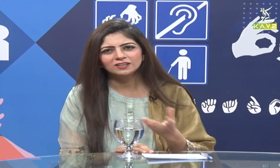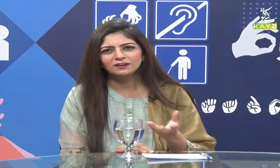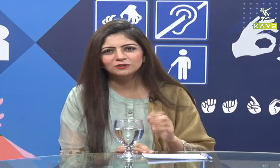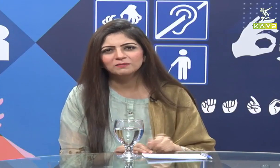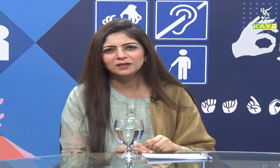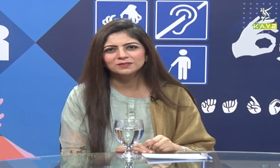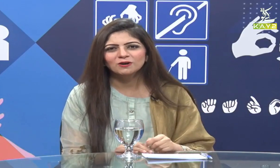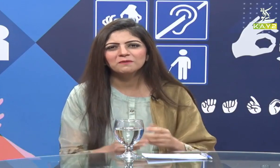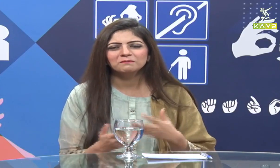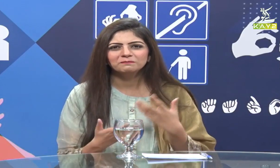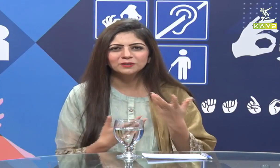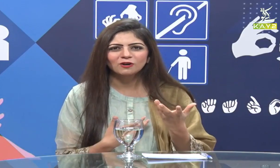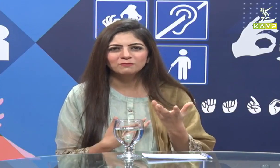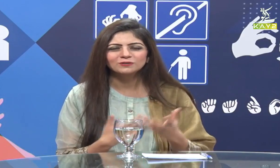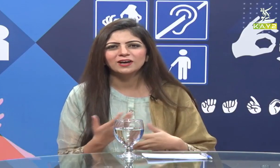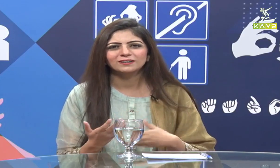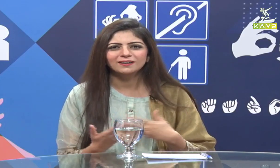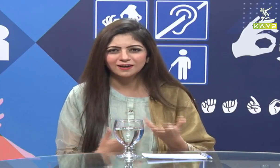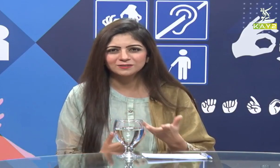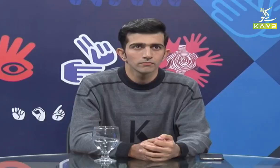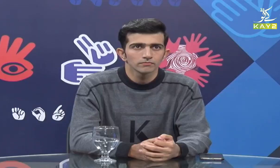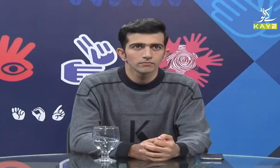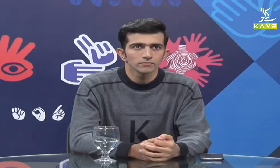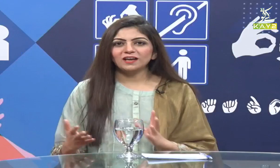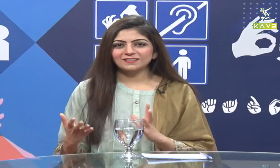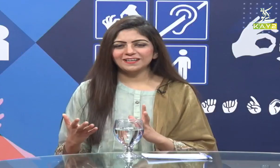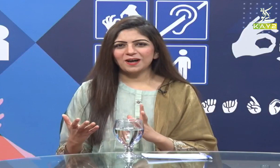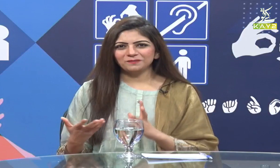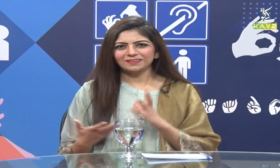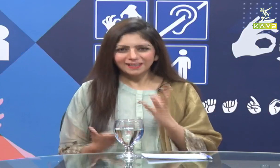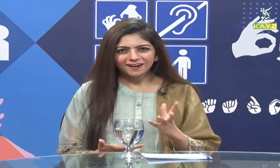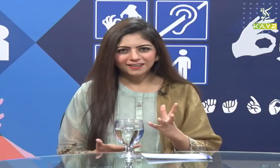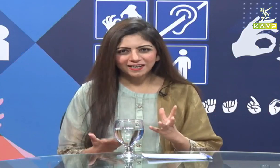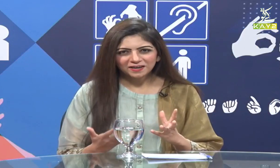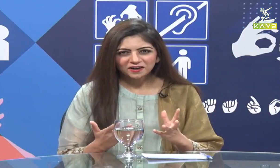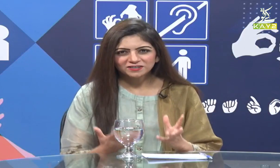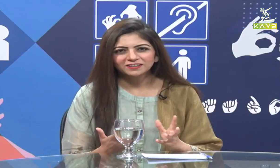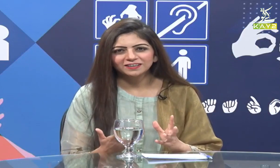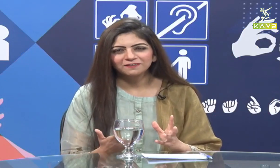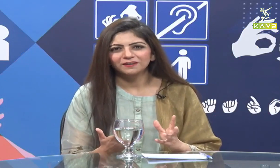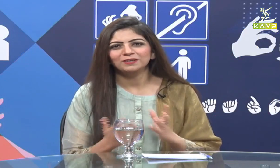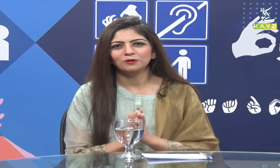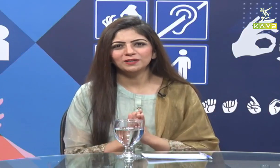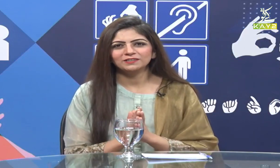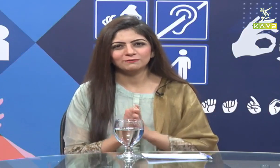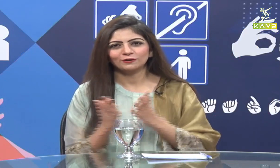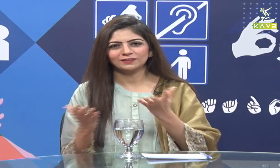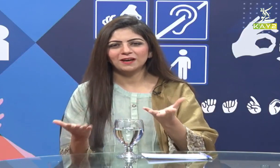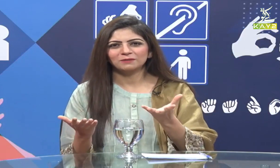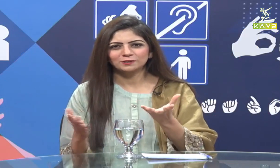शरारतों के बारे में तो आपको जानना लाजमी है। तो नाजरीन, आपने देखा कि हसन के फ़नी मोमेंट्स, वो कितना बचपन